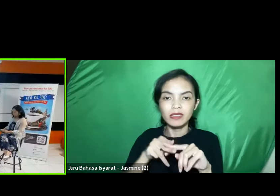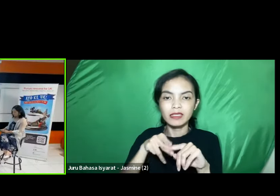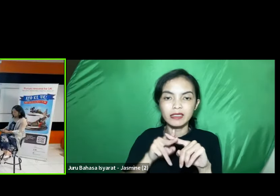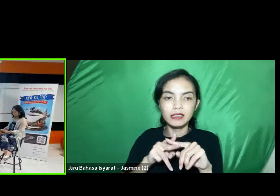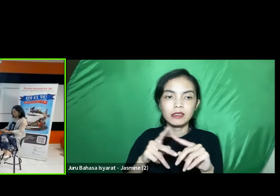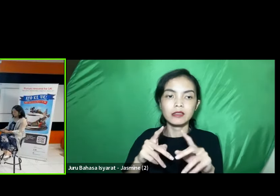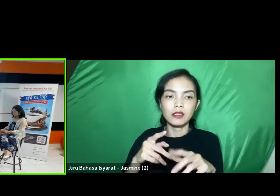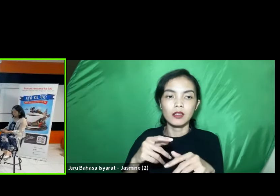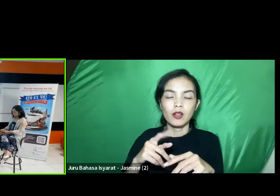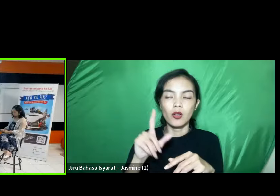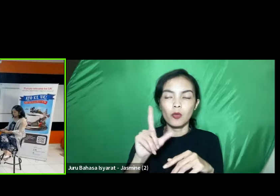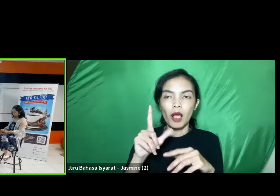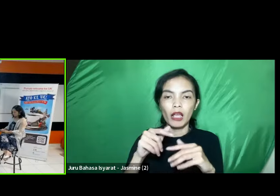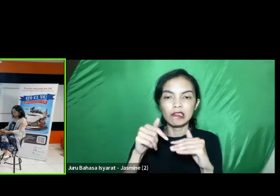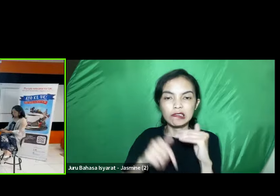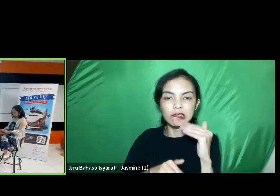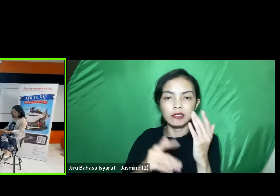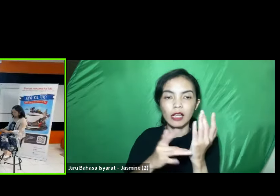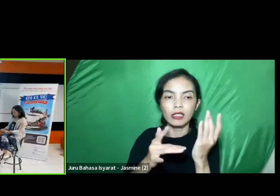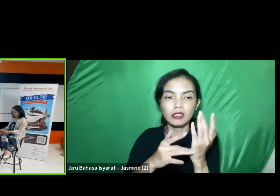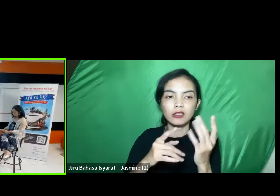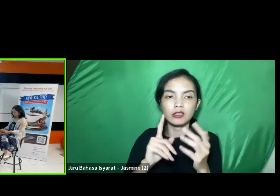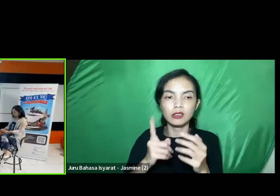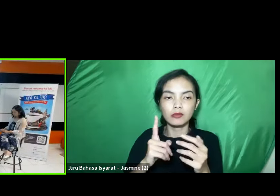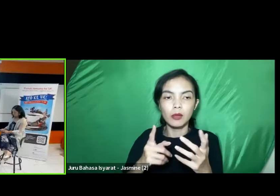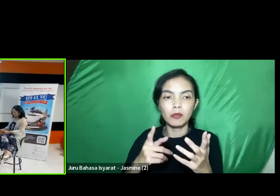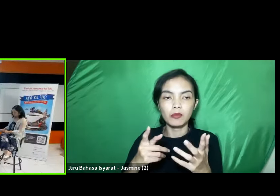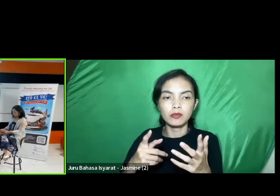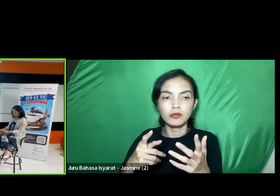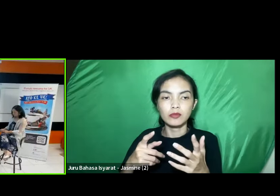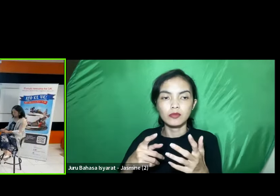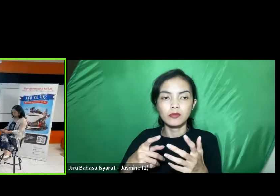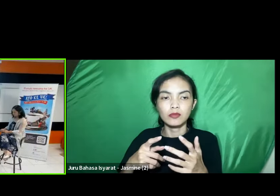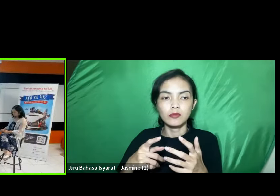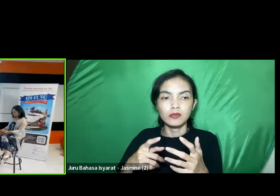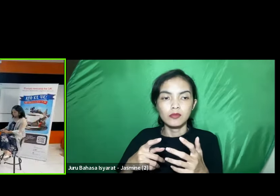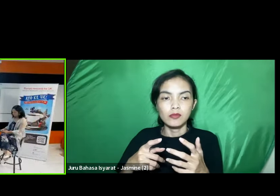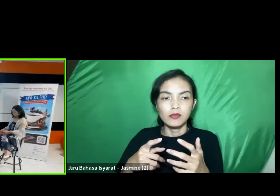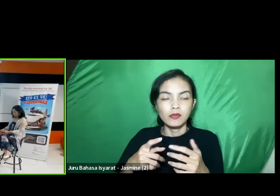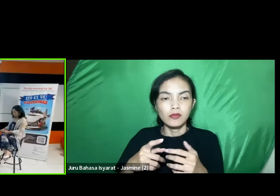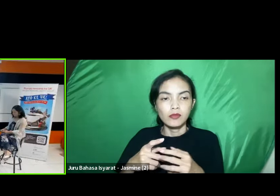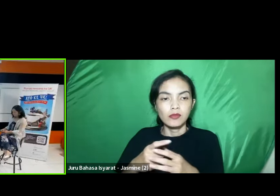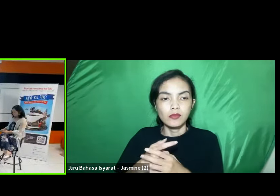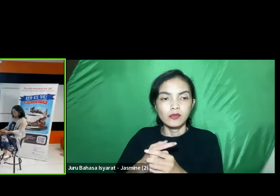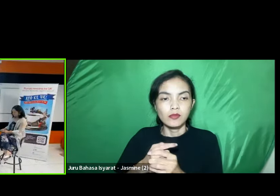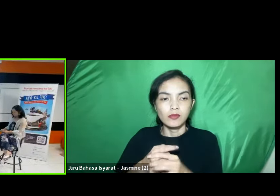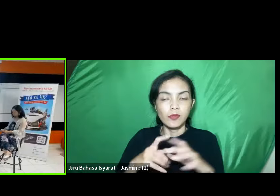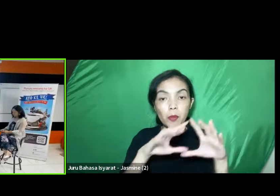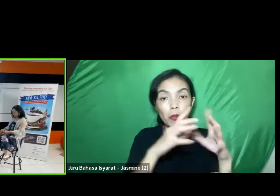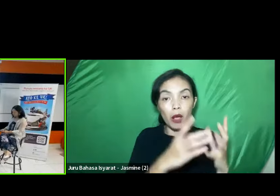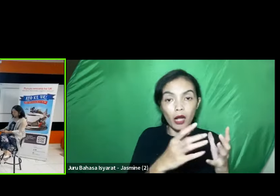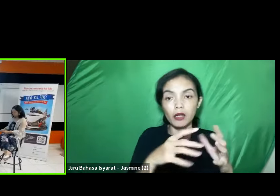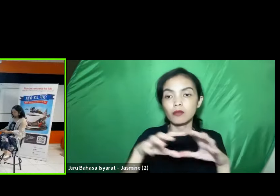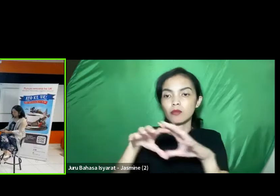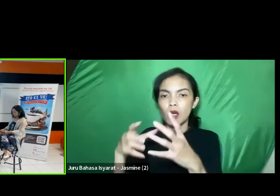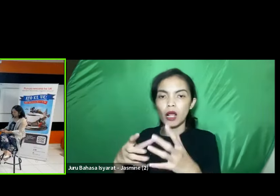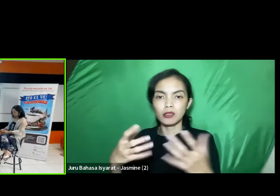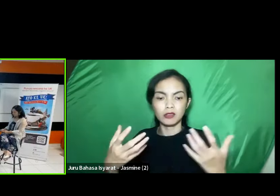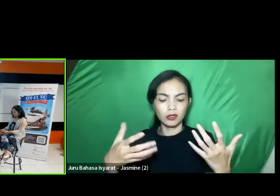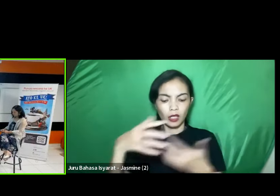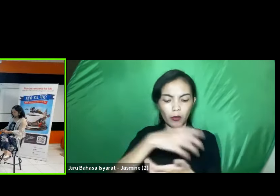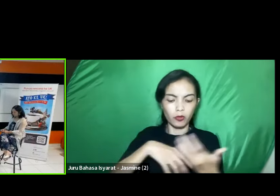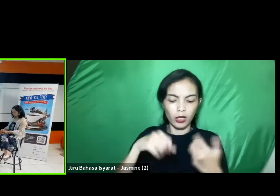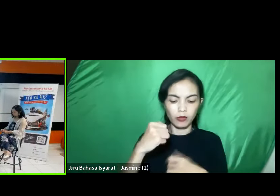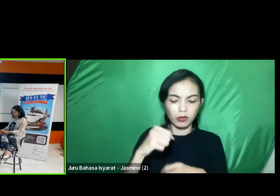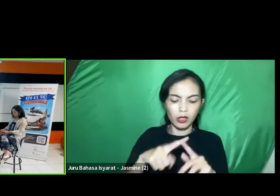gini loh mbak Istilahnya ya pakai bahasa Indonesia k Soalnya gini loh mbak e itu karena kayak bahan ini sama bahan ini tuh gak bisa kalau dicampur